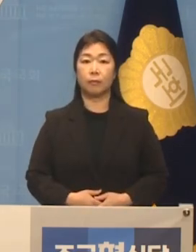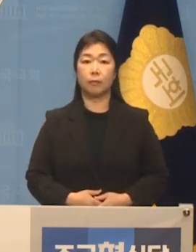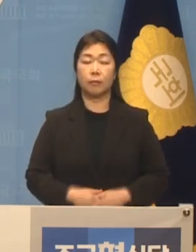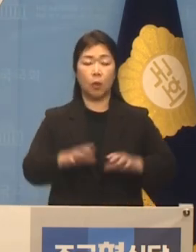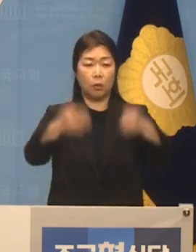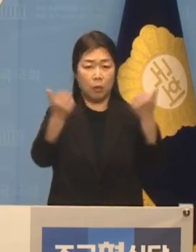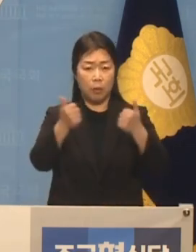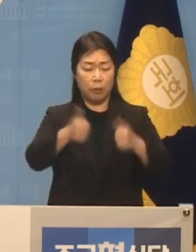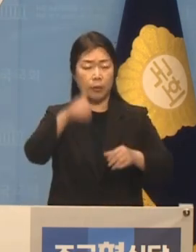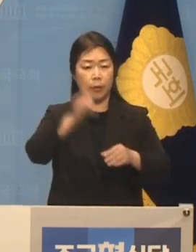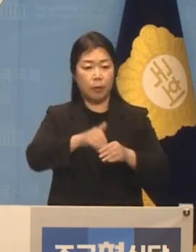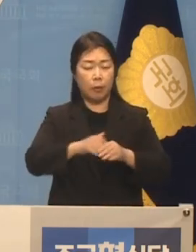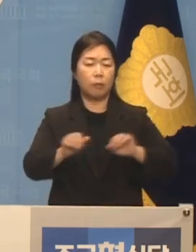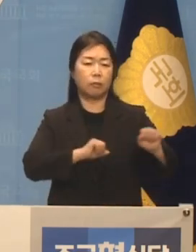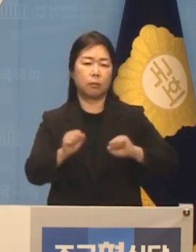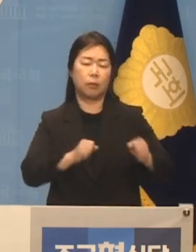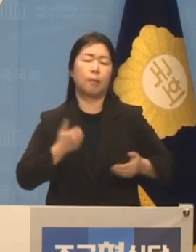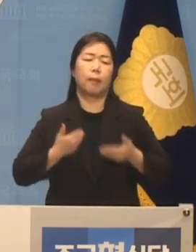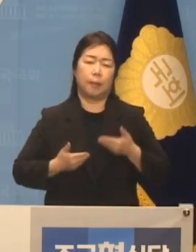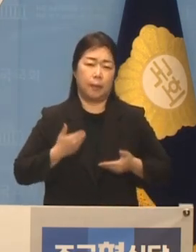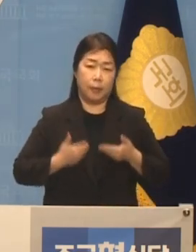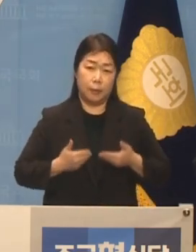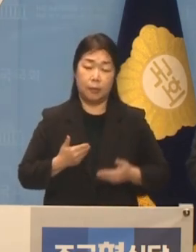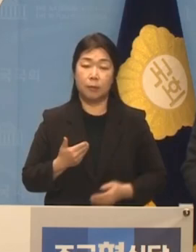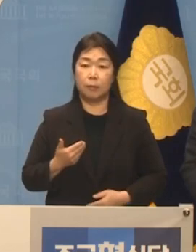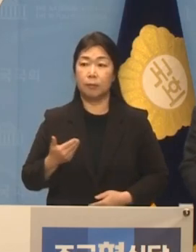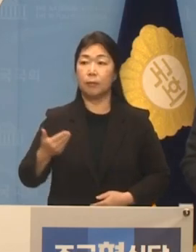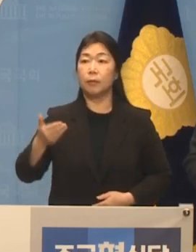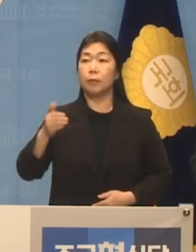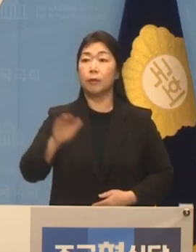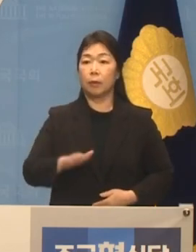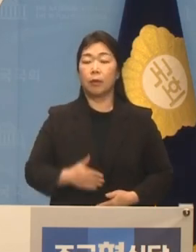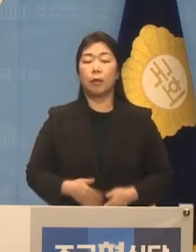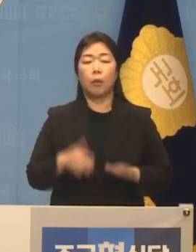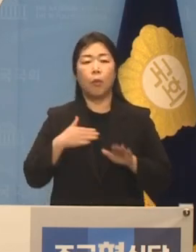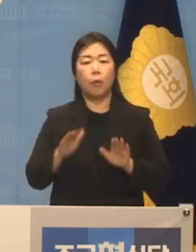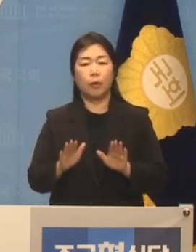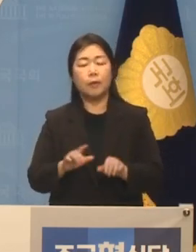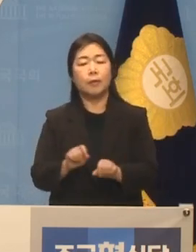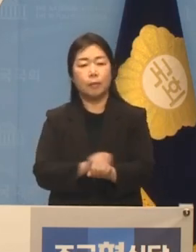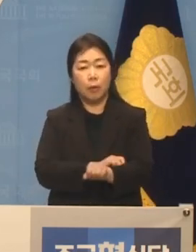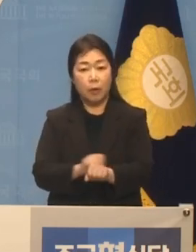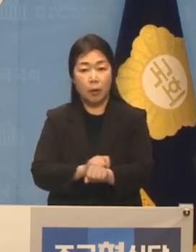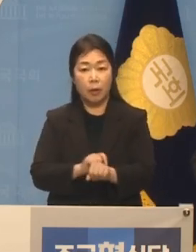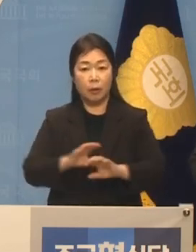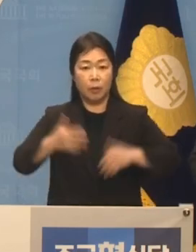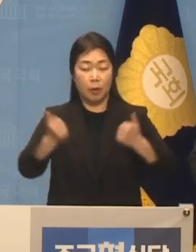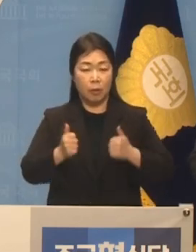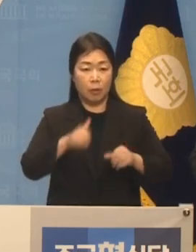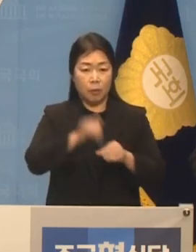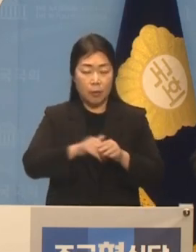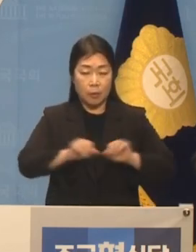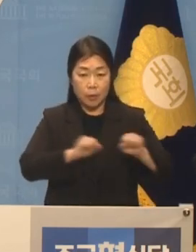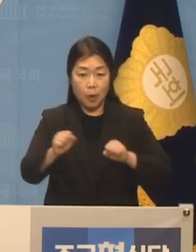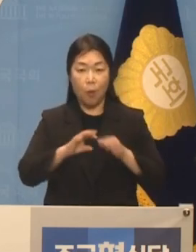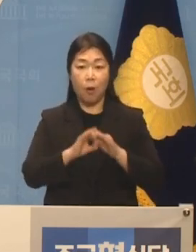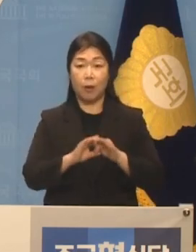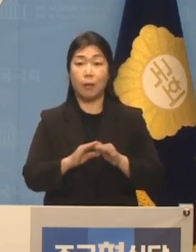총선 일정으로 여러 가지로 바쁘신데 저도 오늘 특별히 또 총선 일정과 관련해서